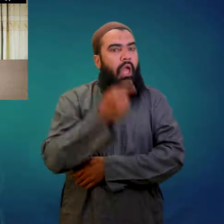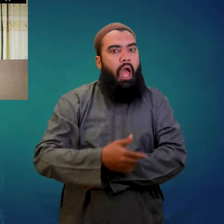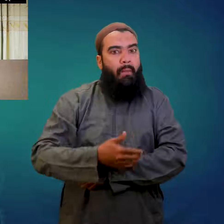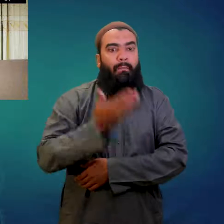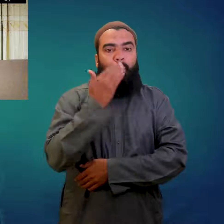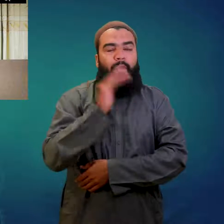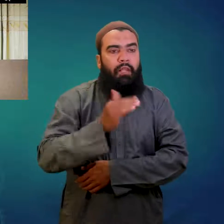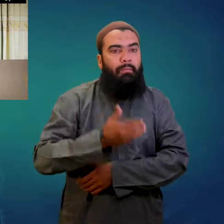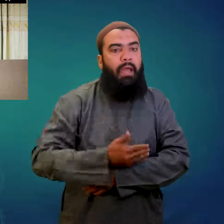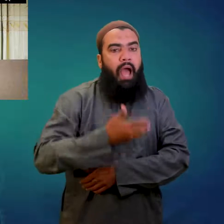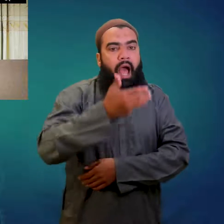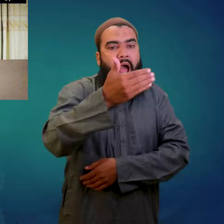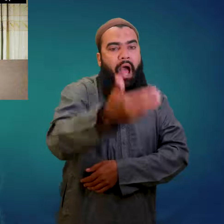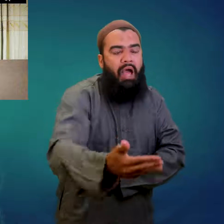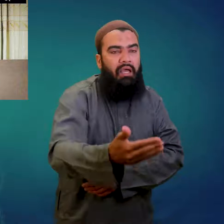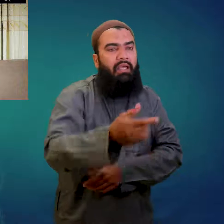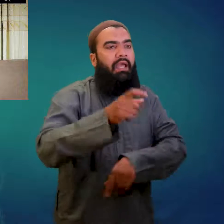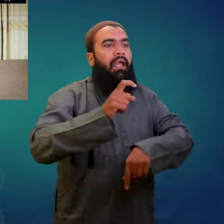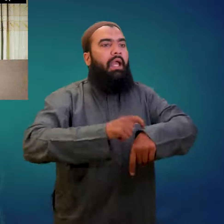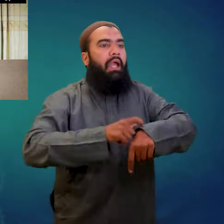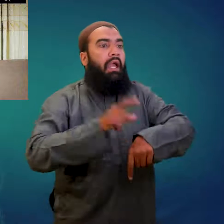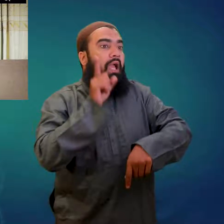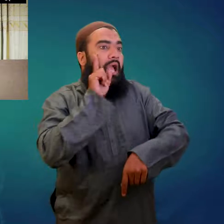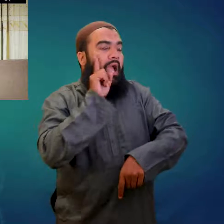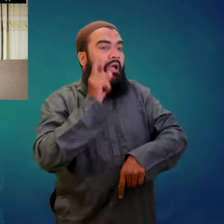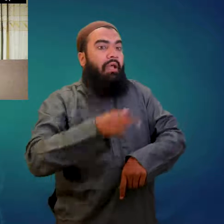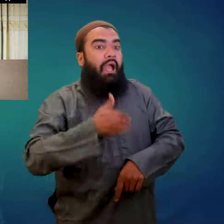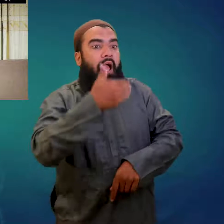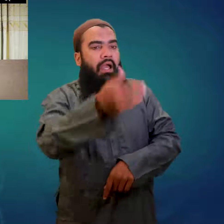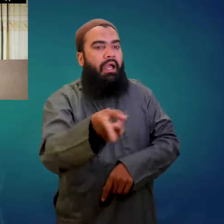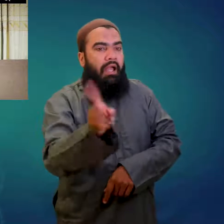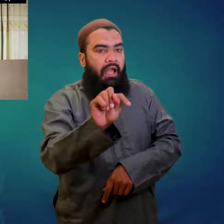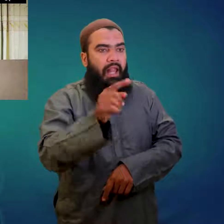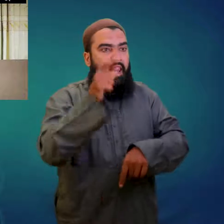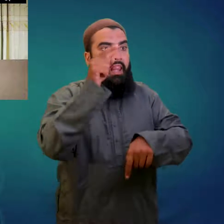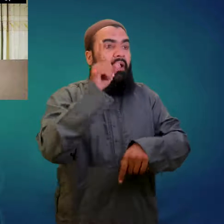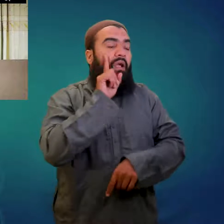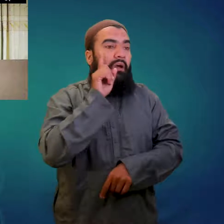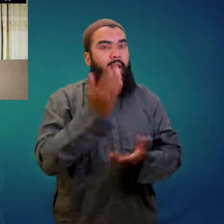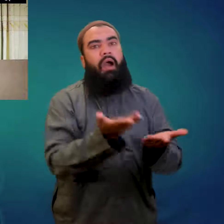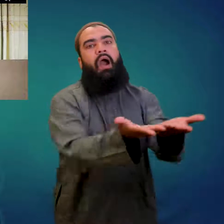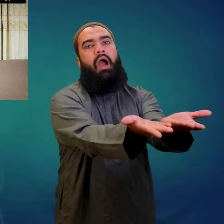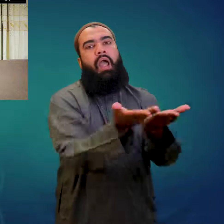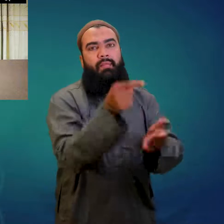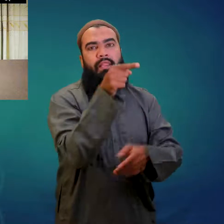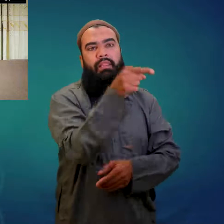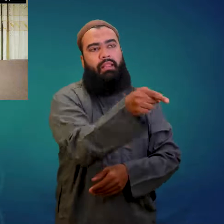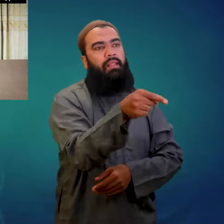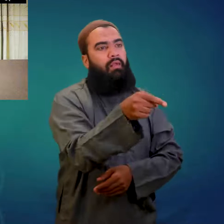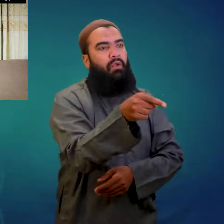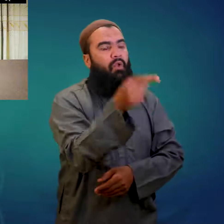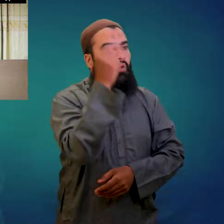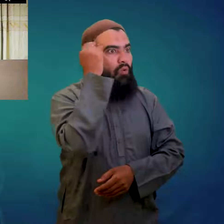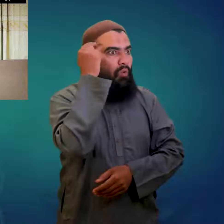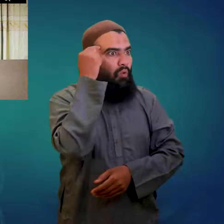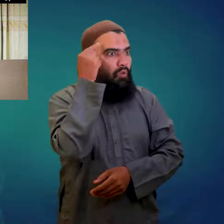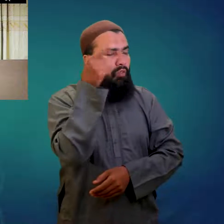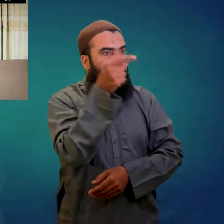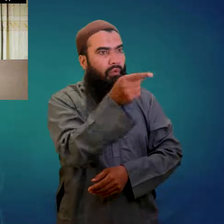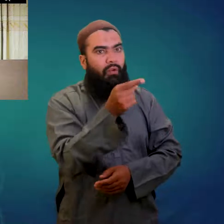کے معنی ہیں آنے والی کل۔ اس میں 3 چیزوں کی طرف اشارہ فرمایا گیا۔ نمبر